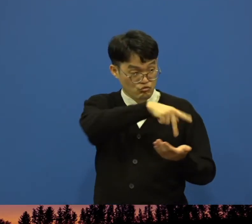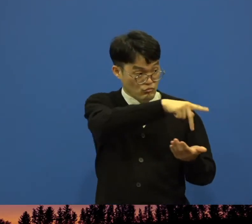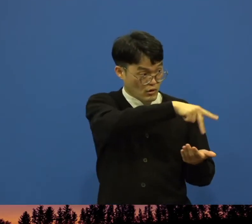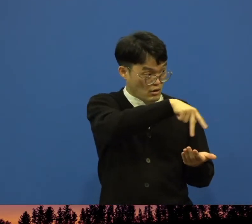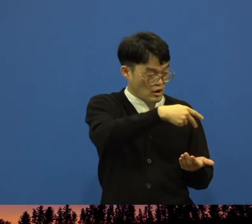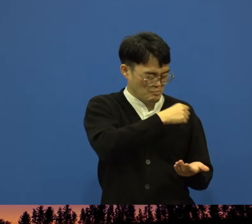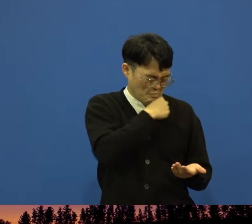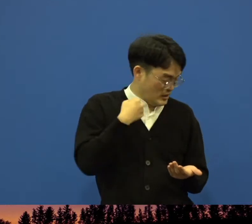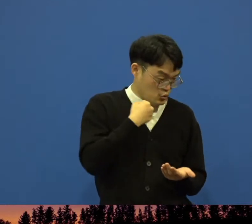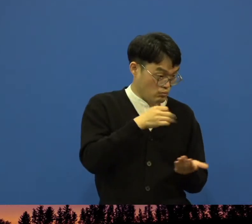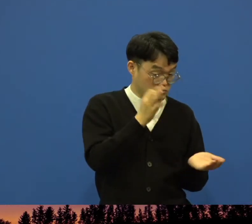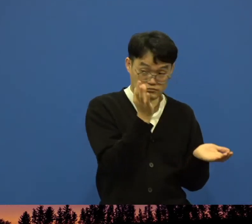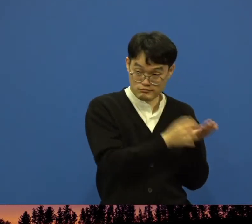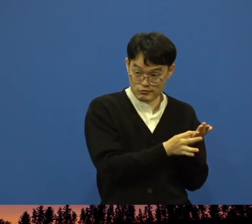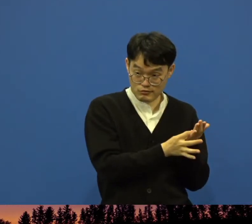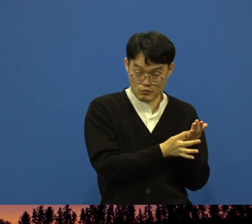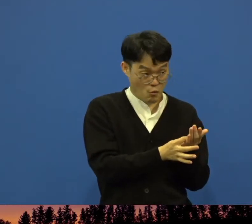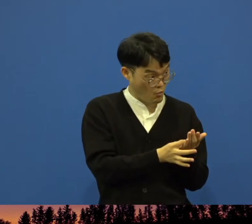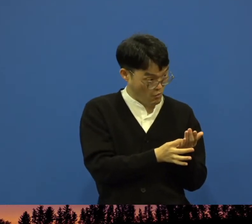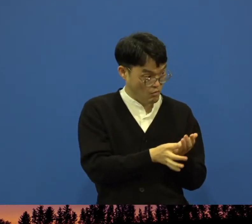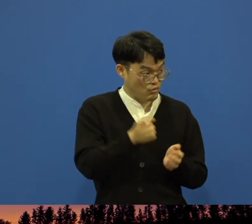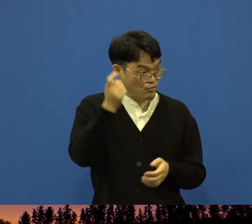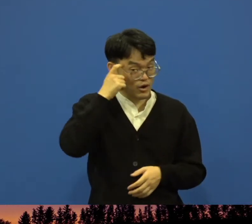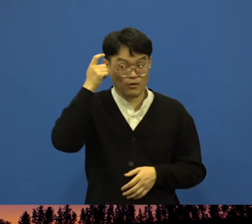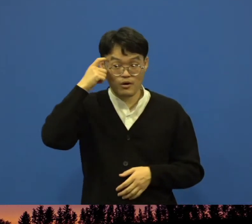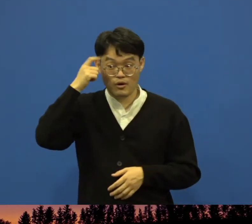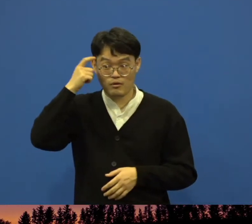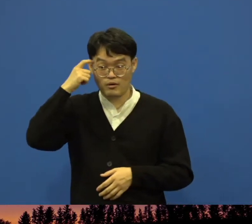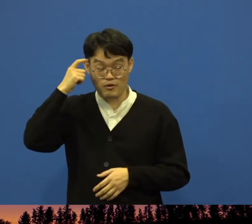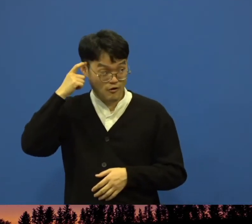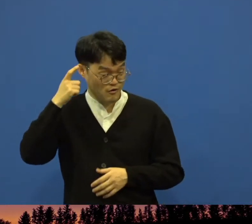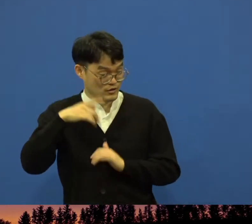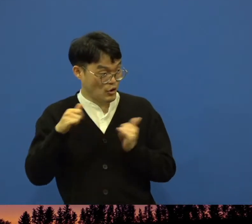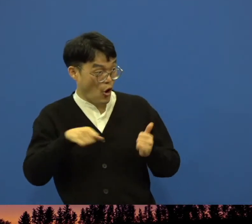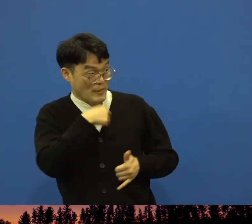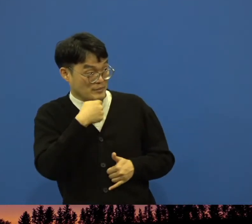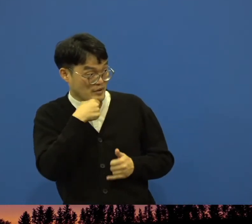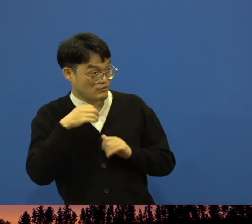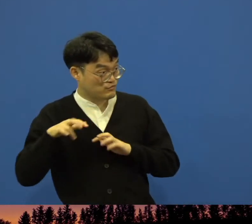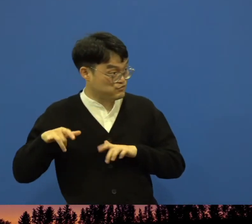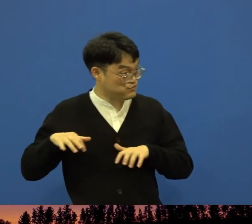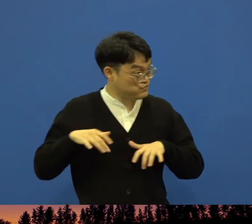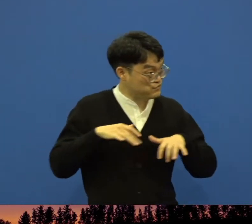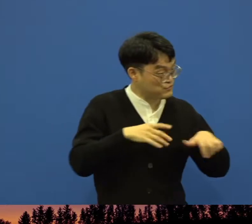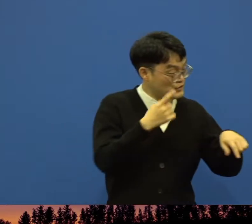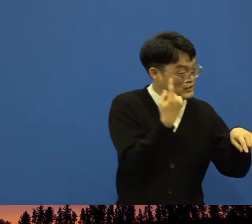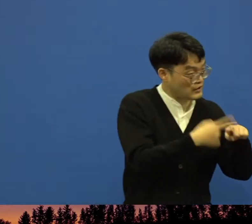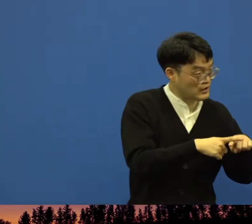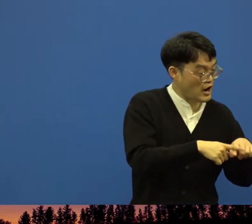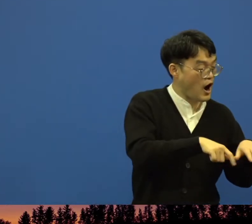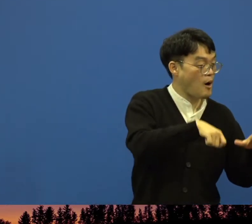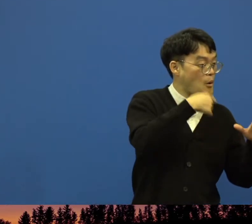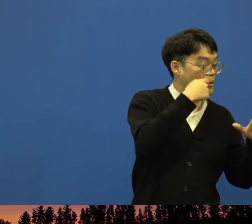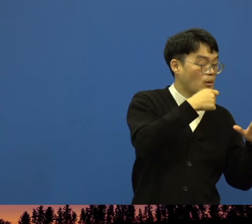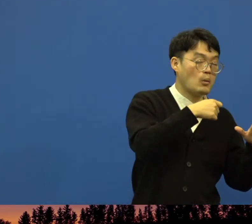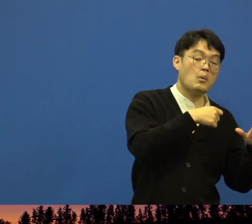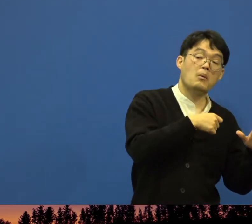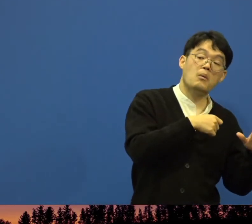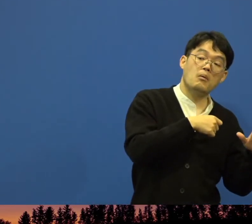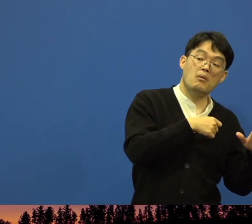너무 맛있고. 왜 그랬겠어요, 여러분? 그것만 먹고 오는 게 아니에요. 그거 먹으러 갔다가